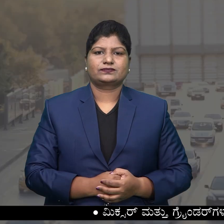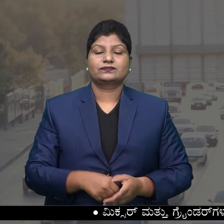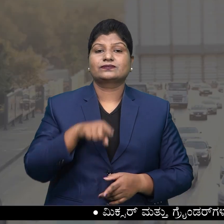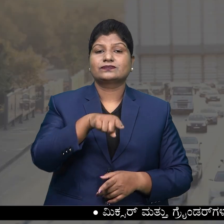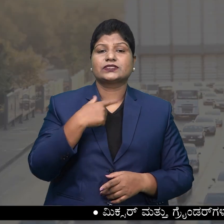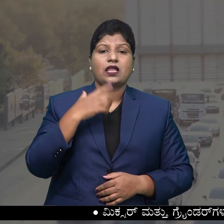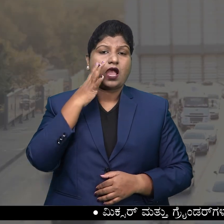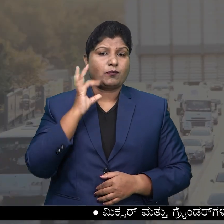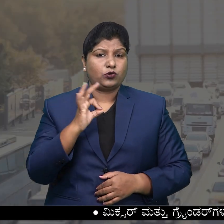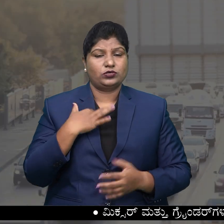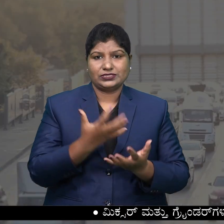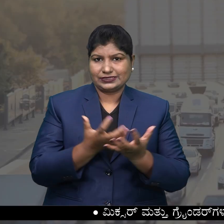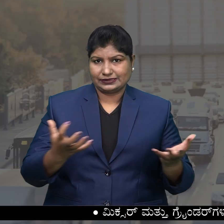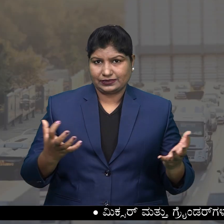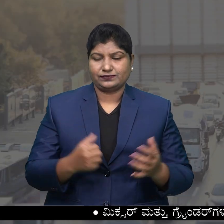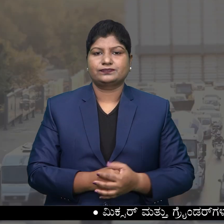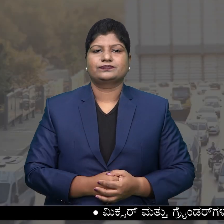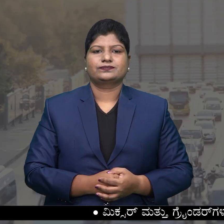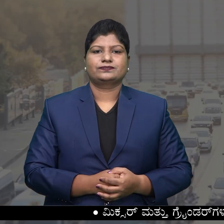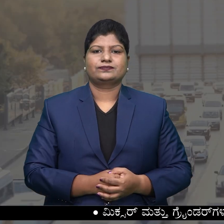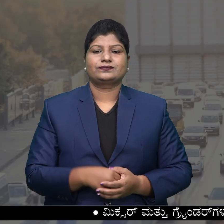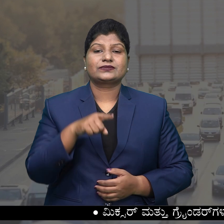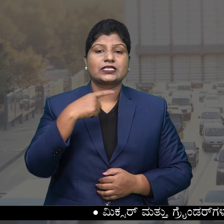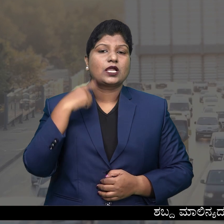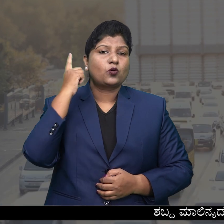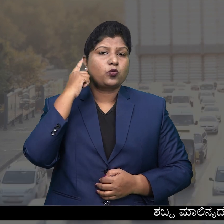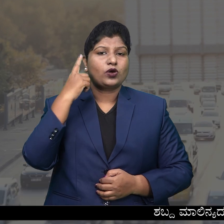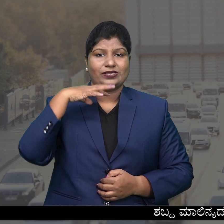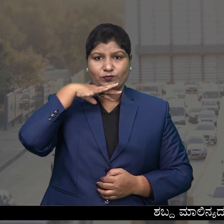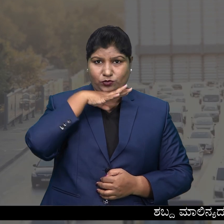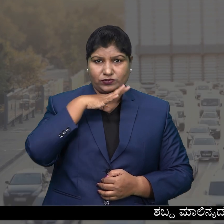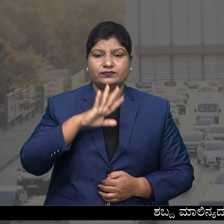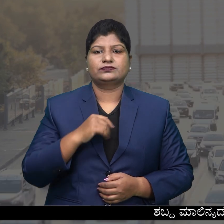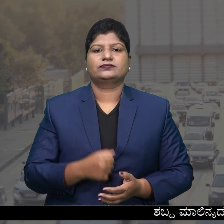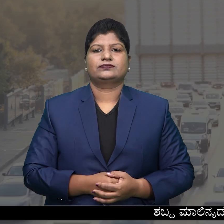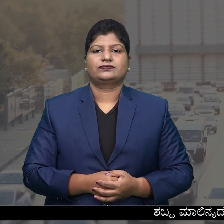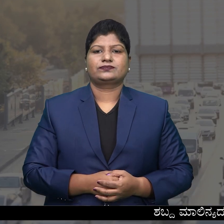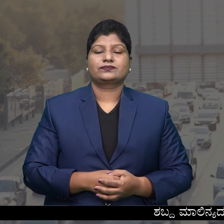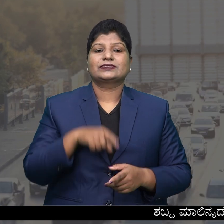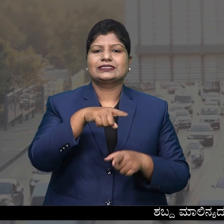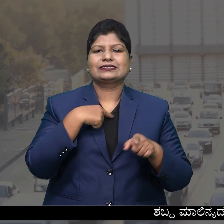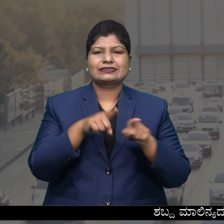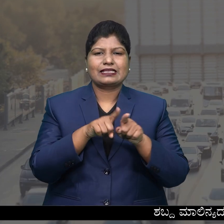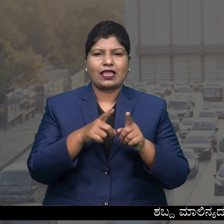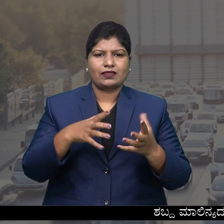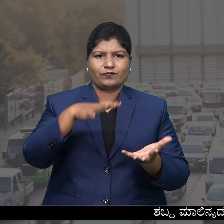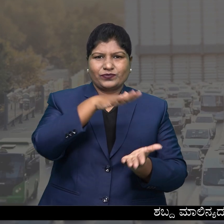ಮಿಕ್ಸರ್ ಮತ್ತು ಗ್ರೈಂಡರ್ಗಳಂತಹ ಮನೆಯಲ್ಲಿ ಬಳಸುವ ಗ್ಯಾಜೆಟ್ಗಳು ಶಬ್ದ ಮಾಲಿನ್ಯದ ಪ್ರಮುಖ ಮೂಲಗಳಾಗಿವೆ.